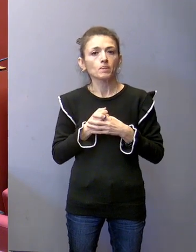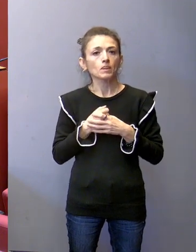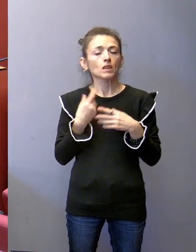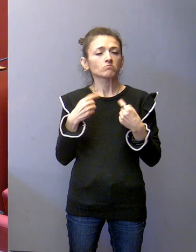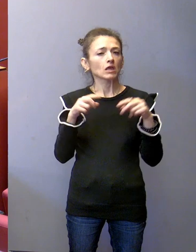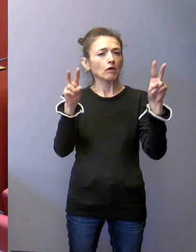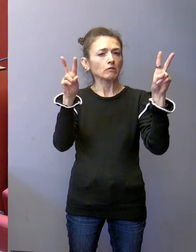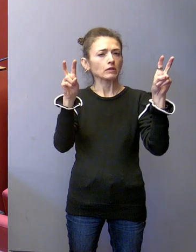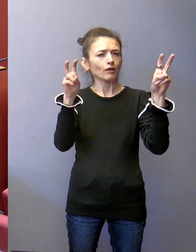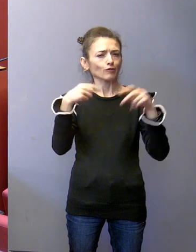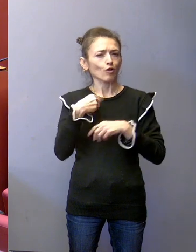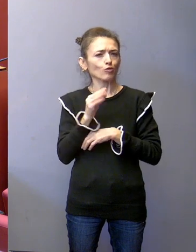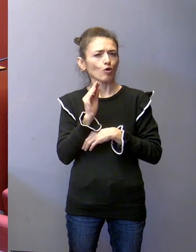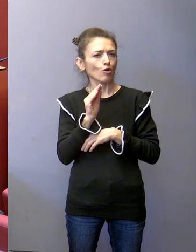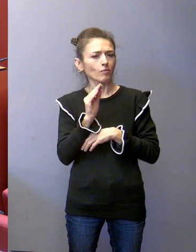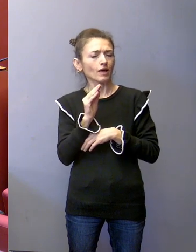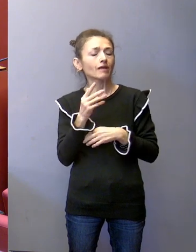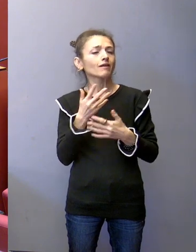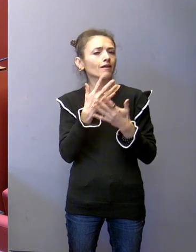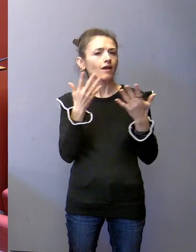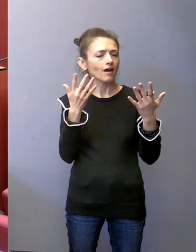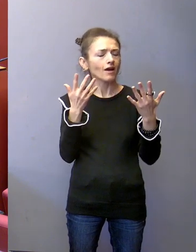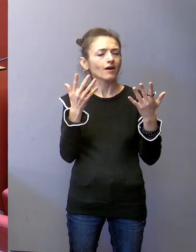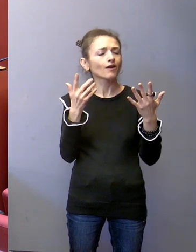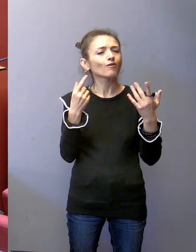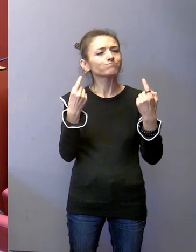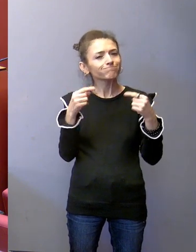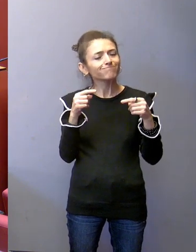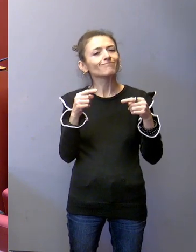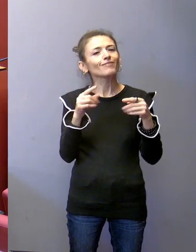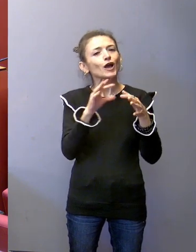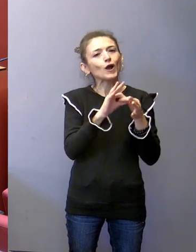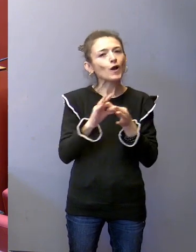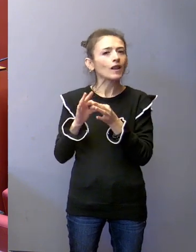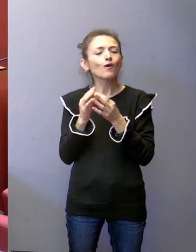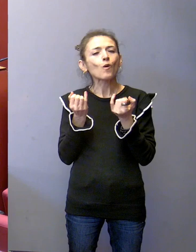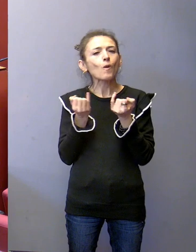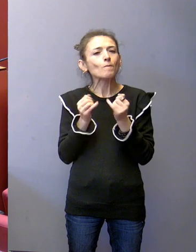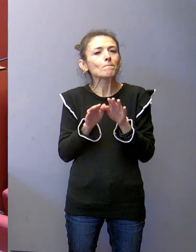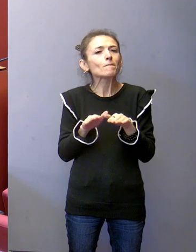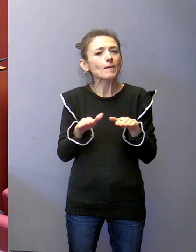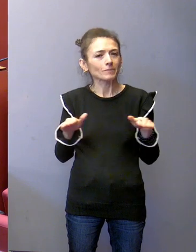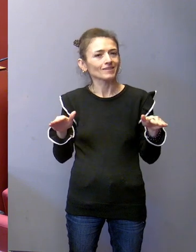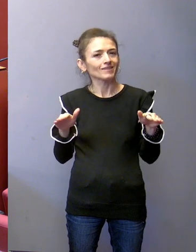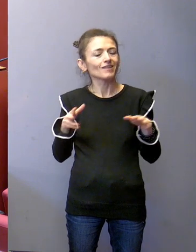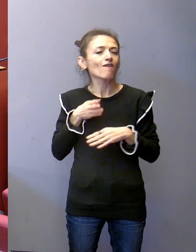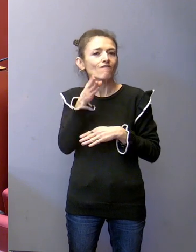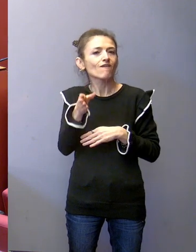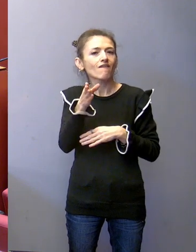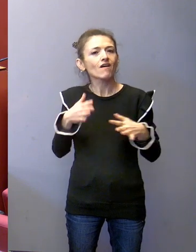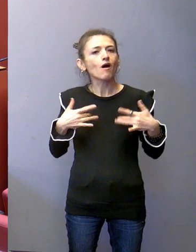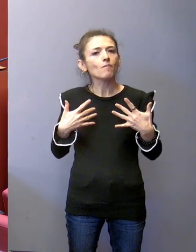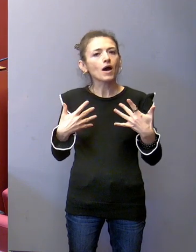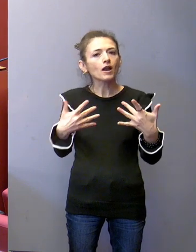appare dal titolo si tratta di un'interrogazione su un tema che sta molto a cuore ai piccoli frequentatori del Parco della villa